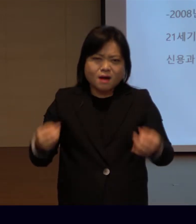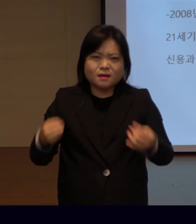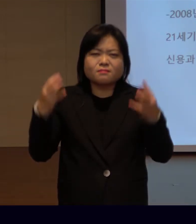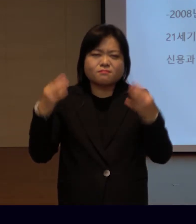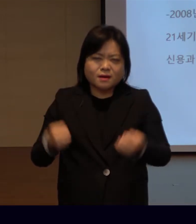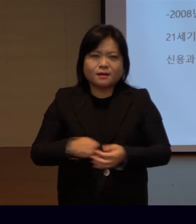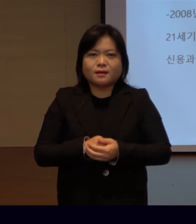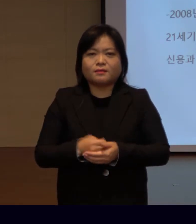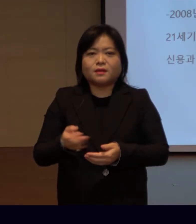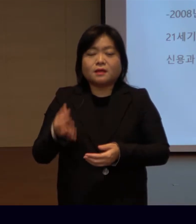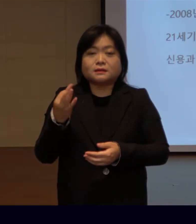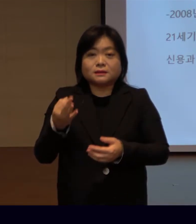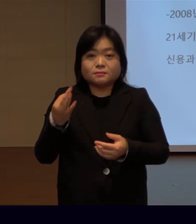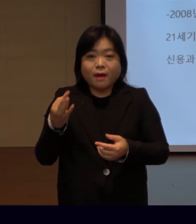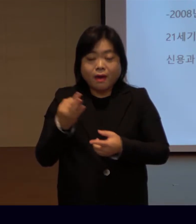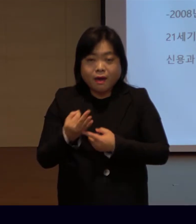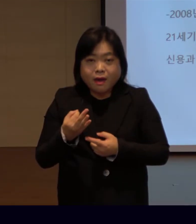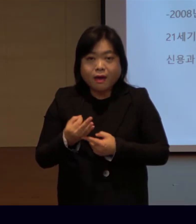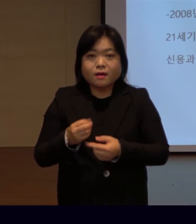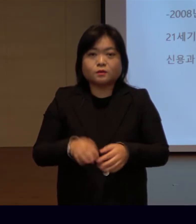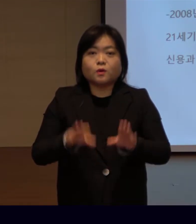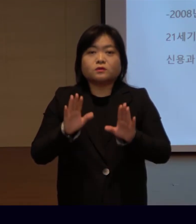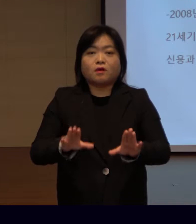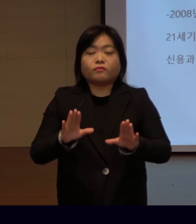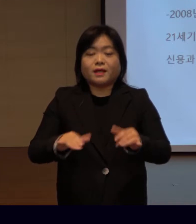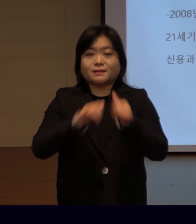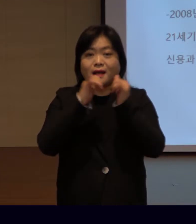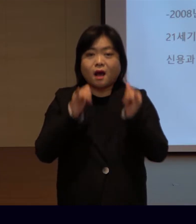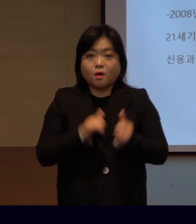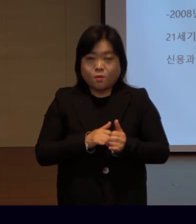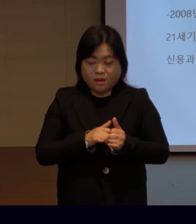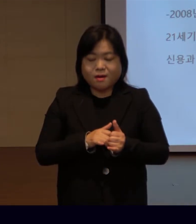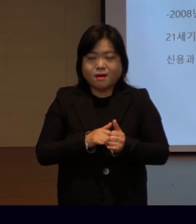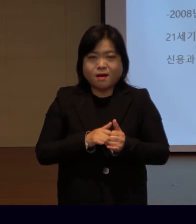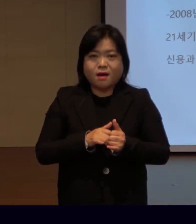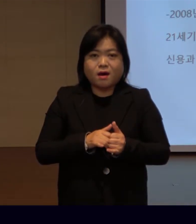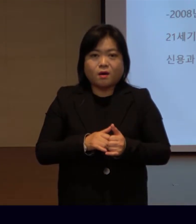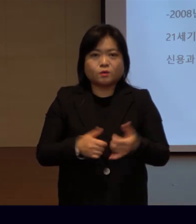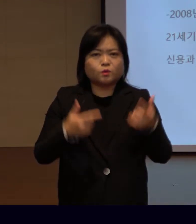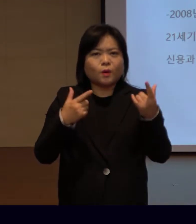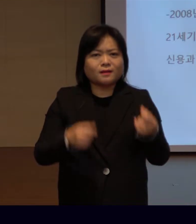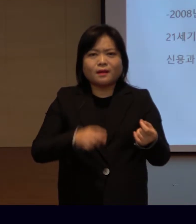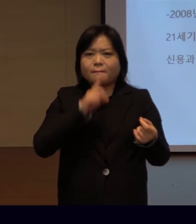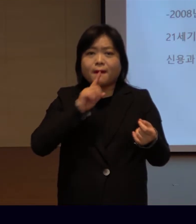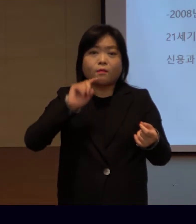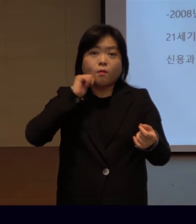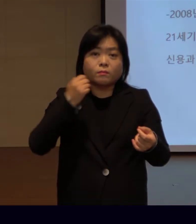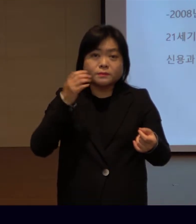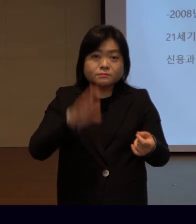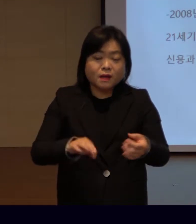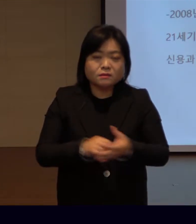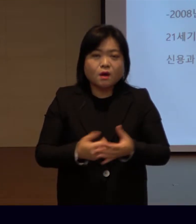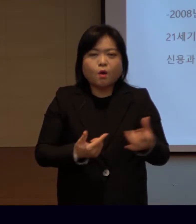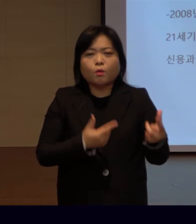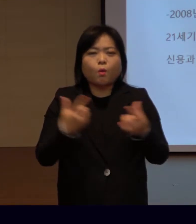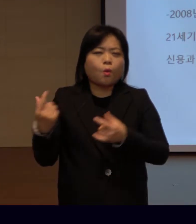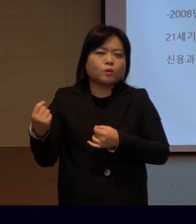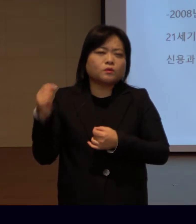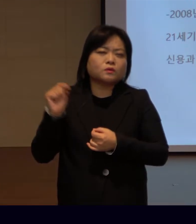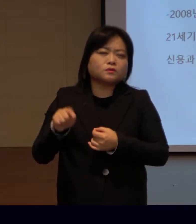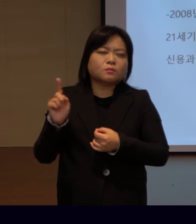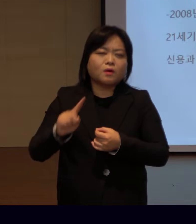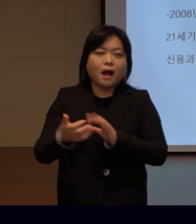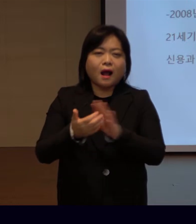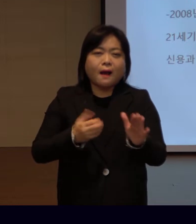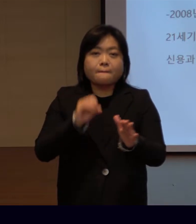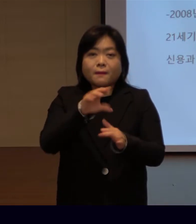물론 금액이나 뭐 현대 사회하고 뭐 똑같다고 할 수는 없겠지만 공통점으로는 아까 말씀드린